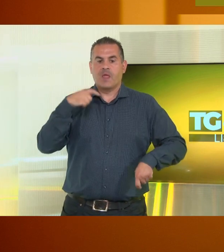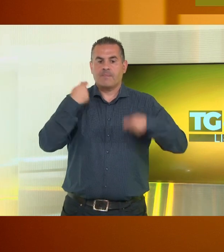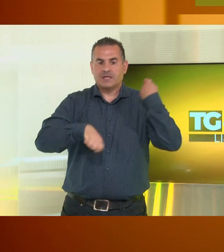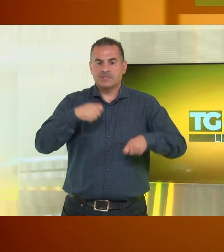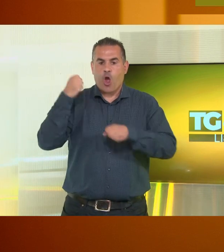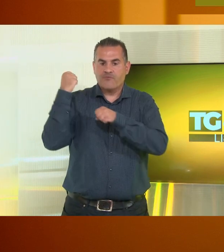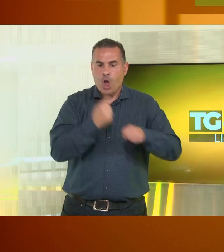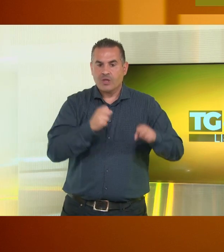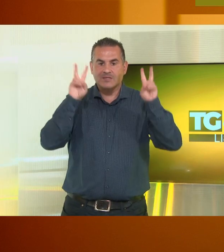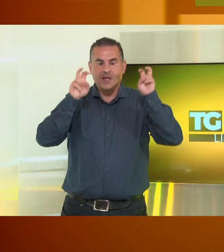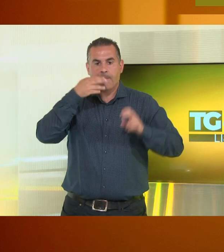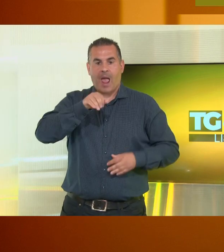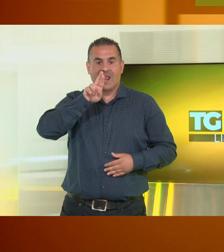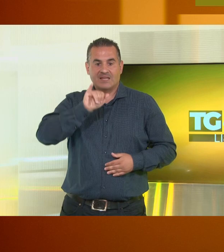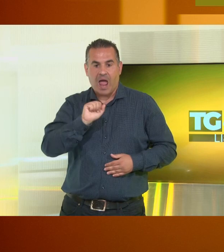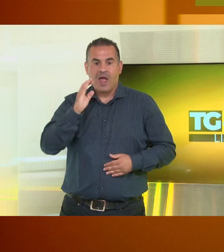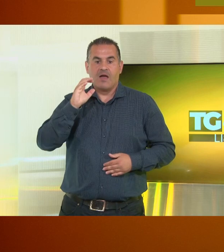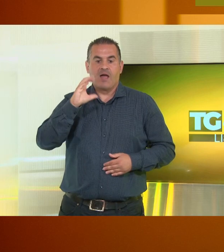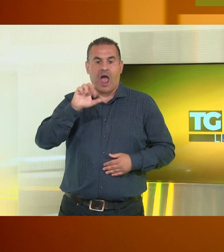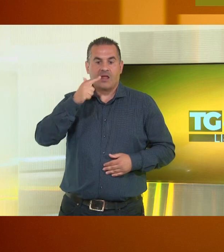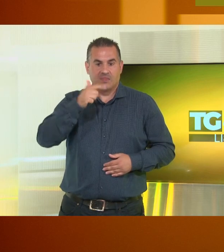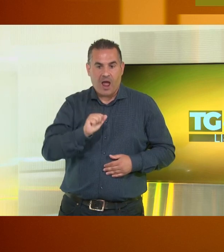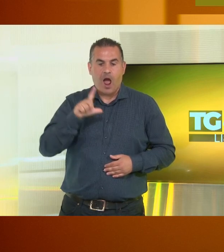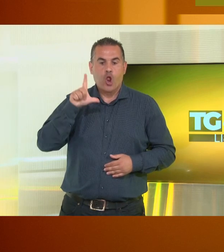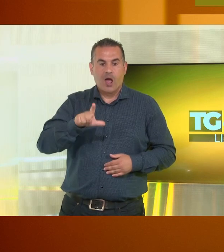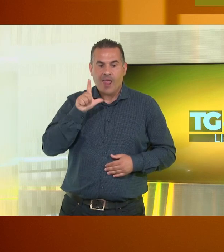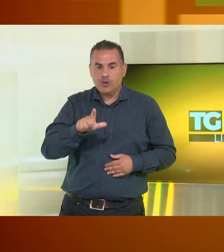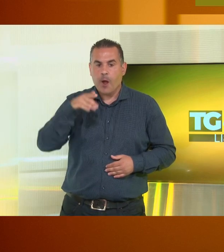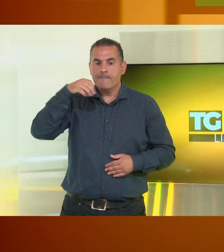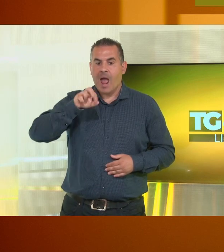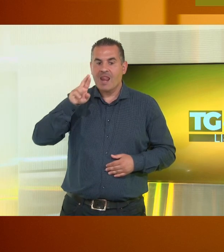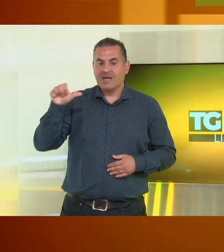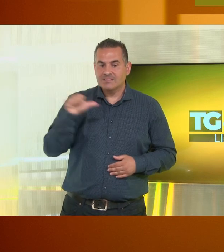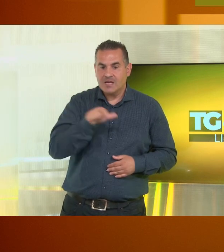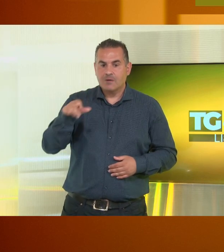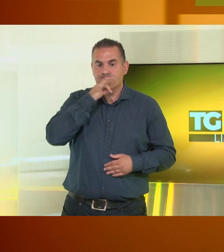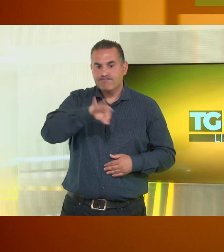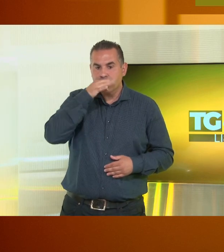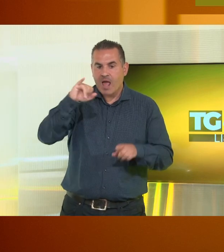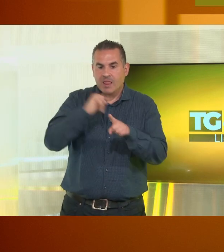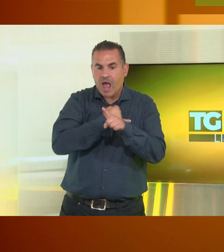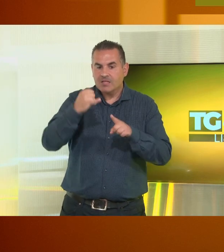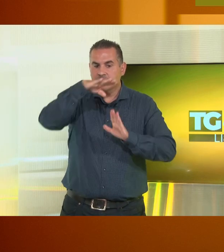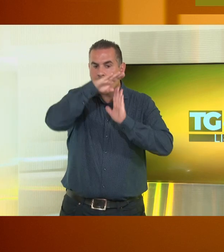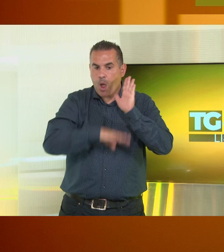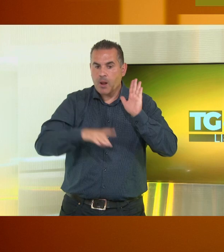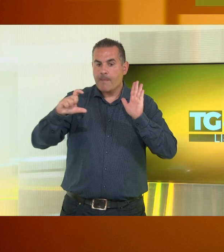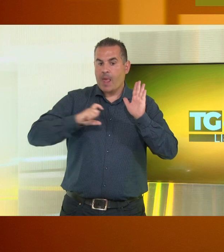ad un artista che ha sempre portato nel cuore il suo paese di origine, come ha ricordato il sindaco di Siligo Giovanni Porchetti.